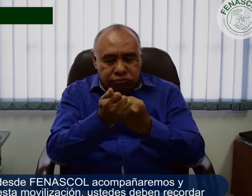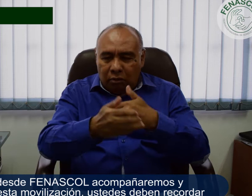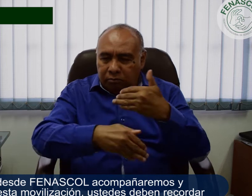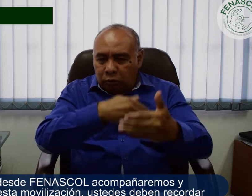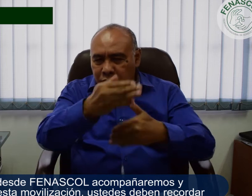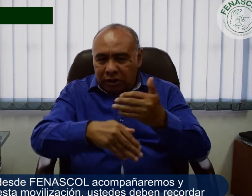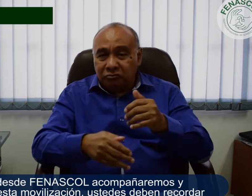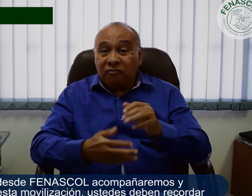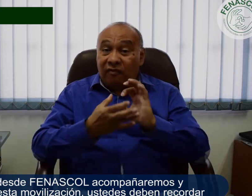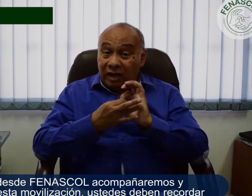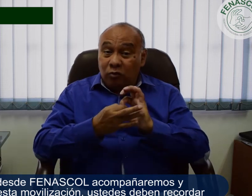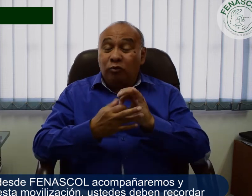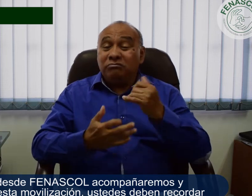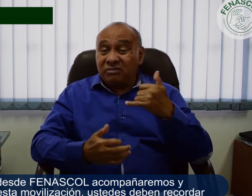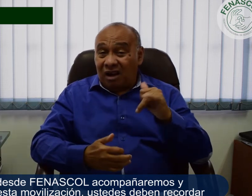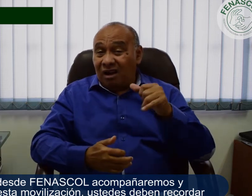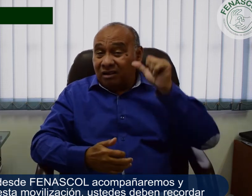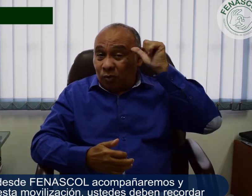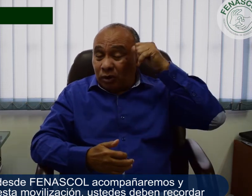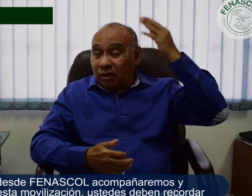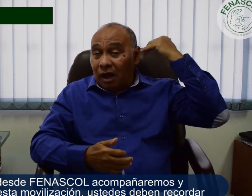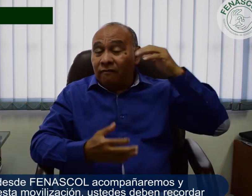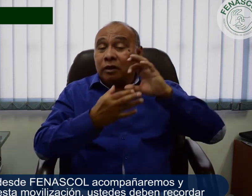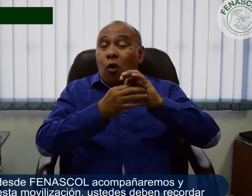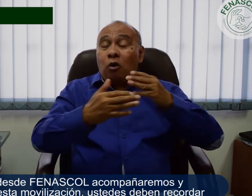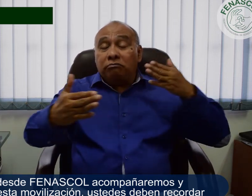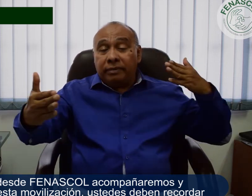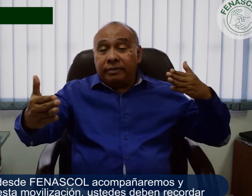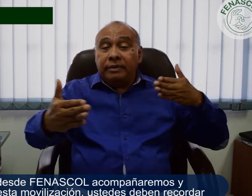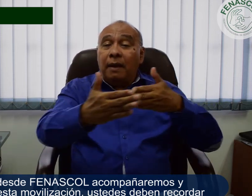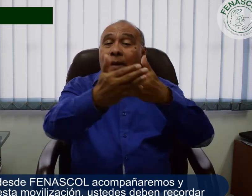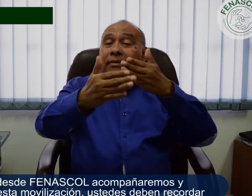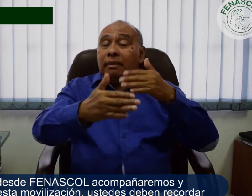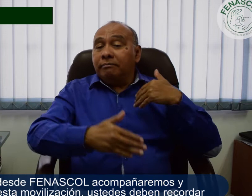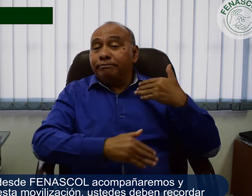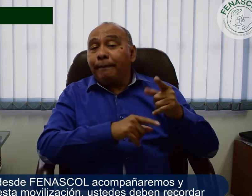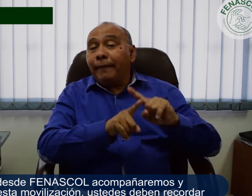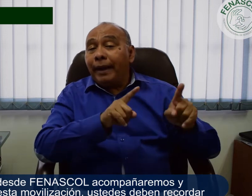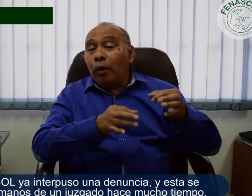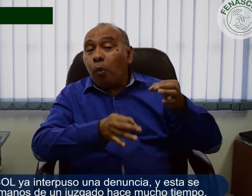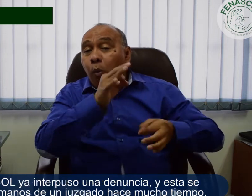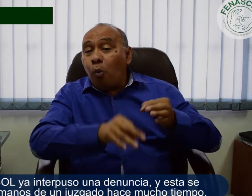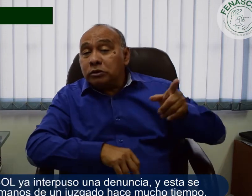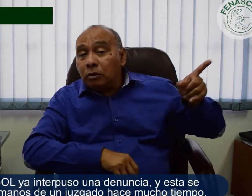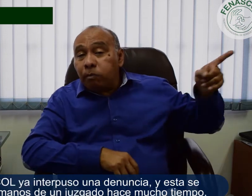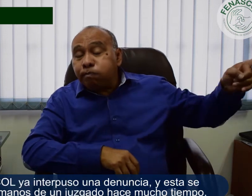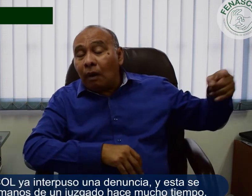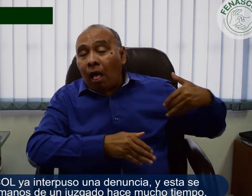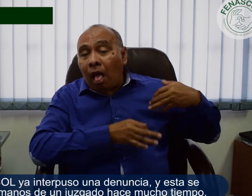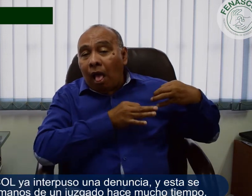Nosotros desde FENASCOL acompañaremos y apoyaremos esta movilización. Ustedes deben recordar que FENASCOL ya interpuso una